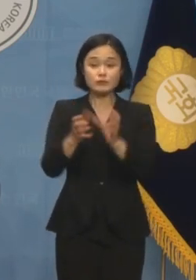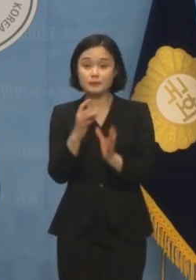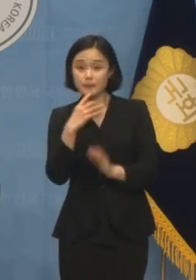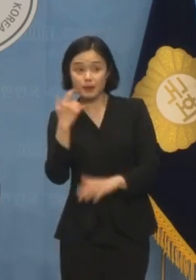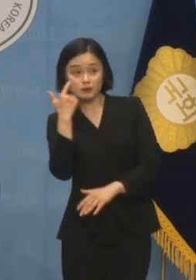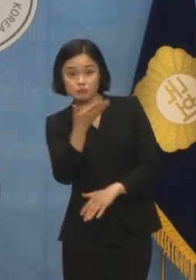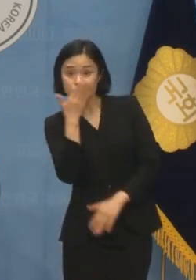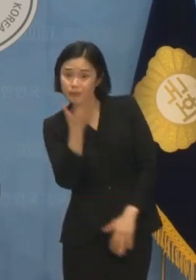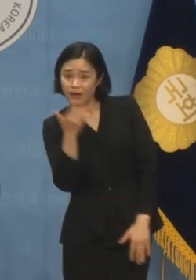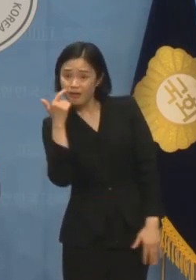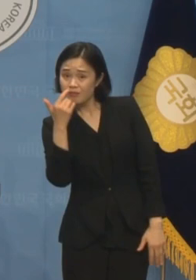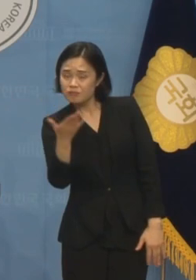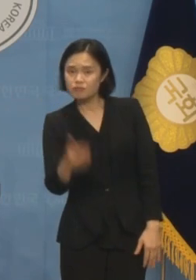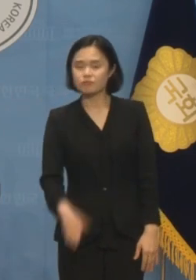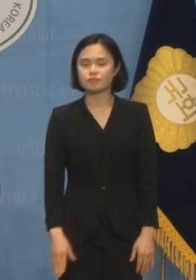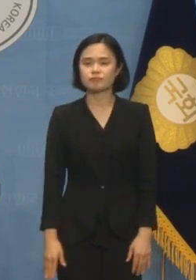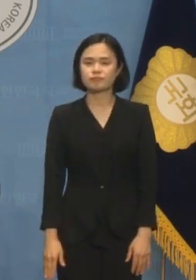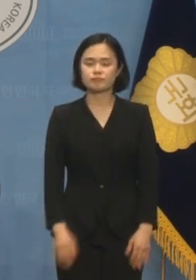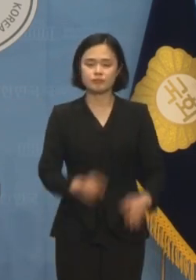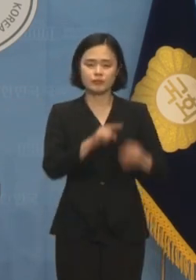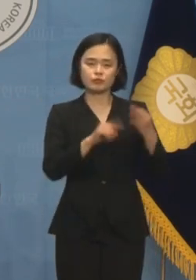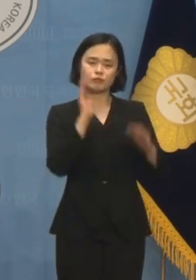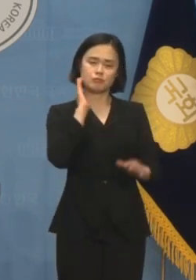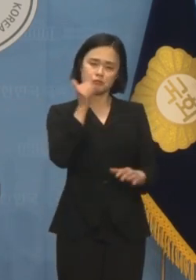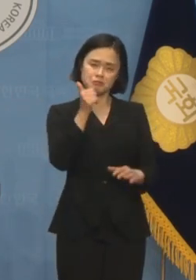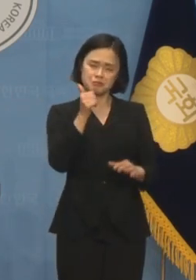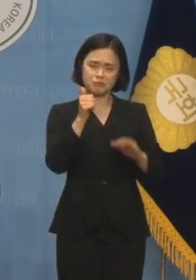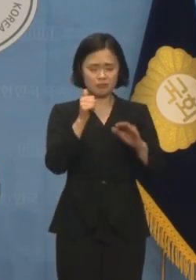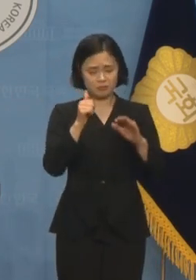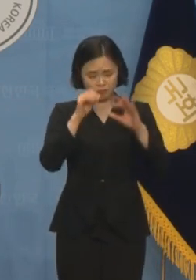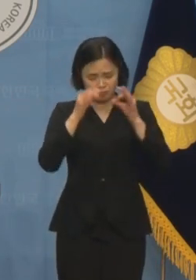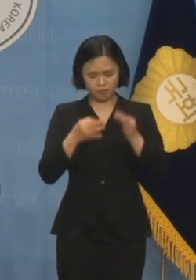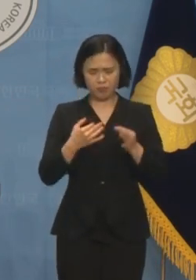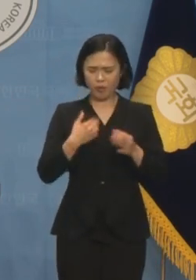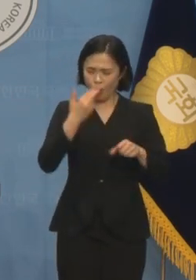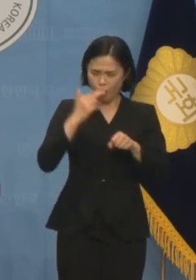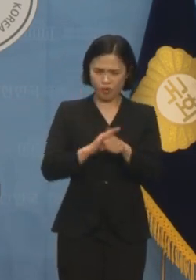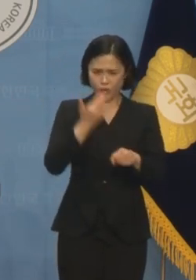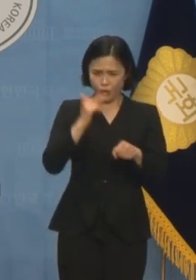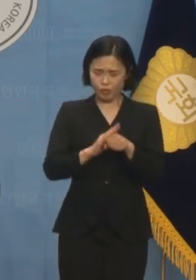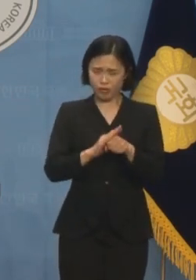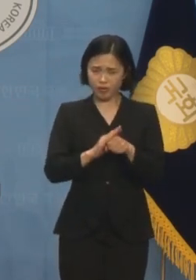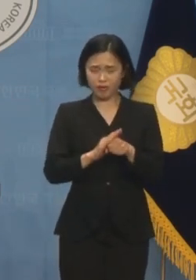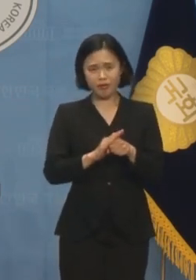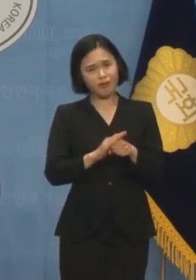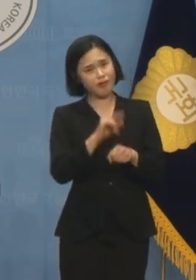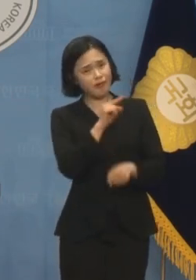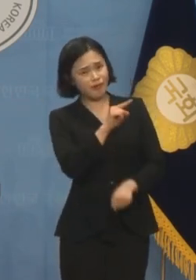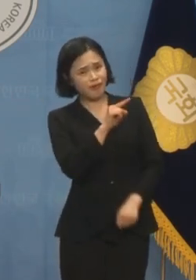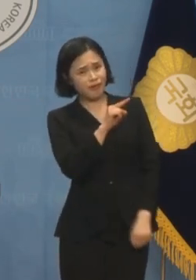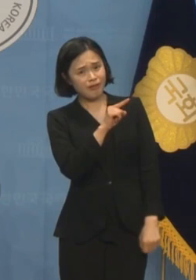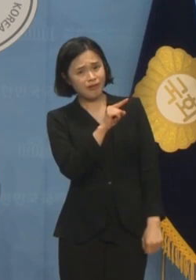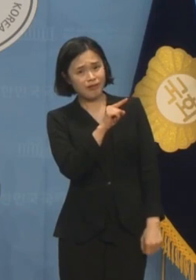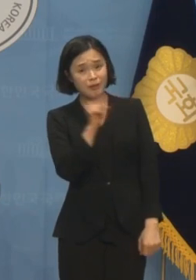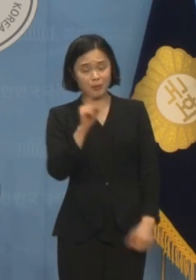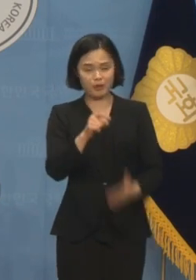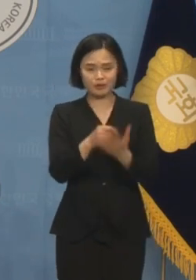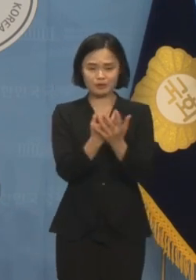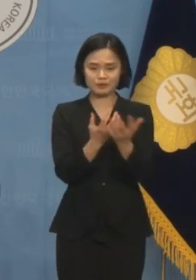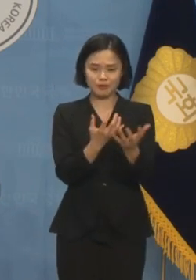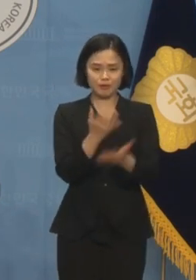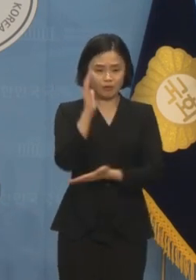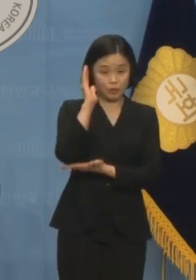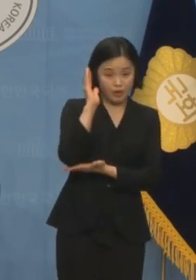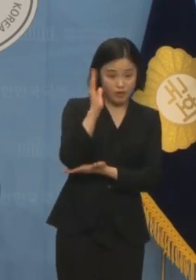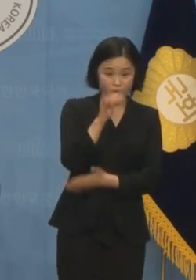어쩌면 윤석열 대통령은 억울할지도 모릅니다. 기자회견을 안 하면 안 한다고 난리고 하면